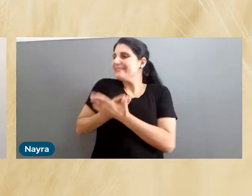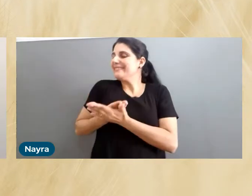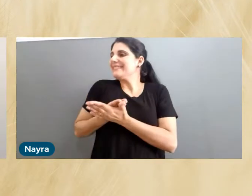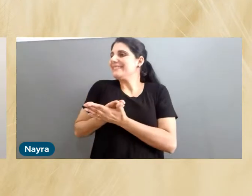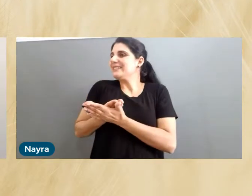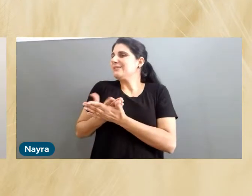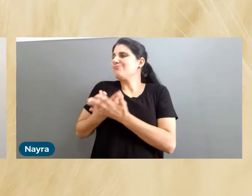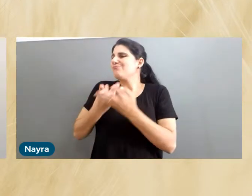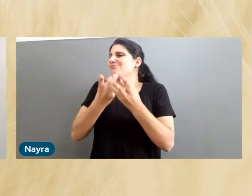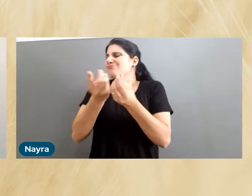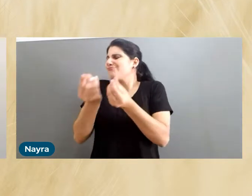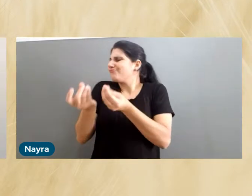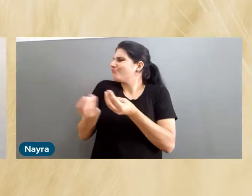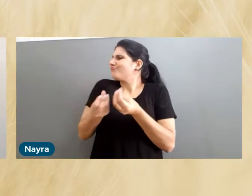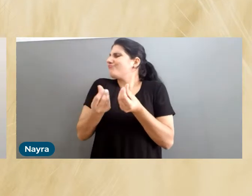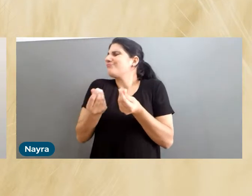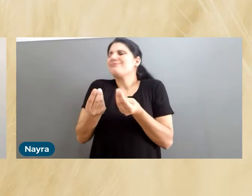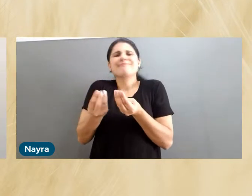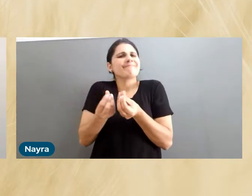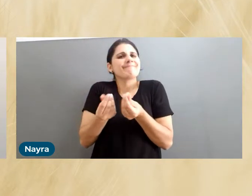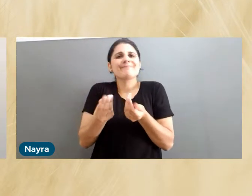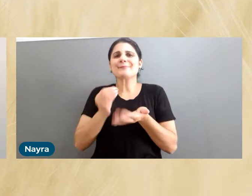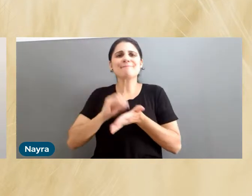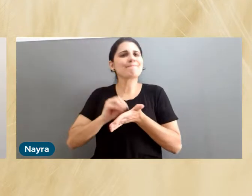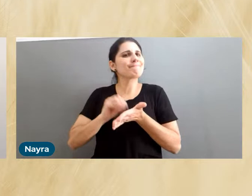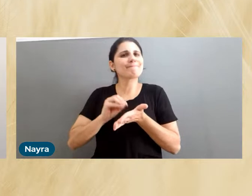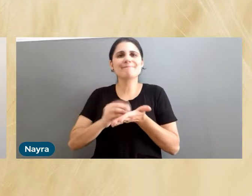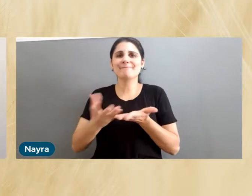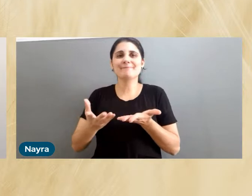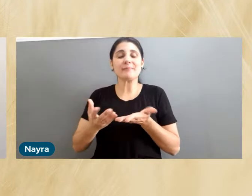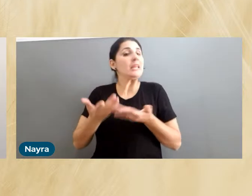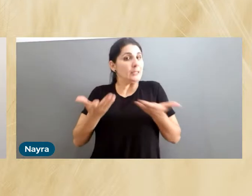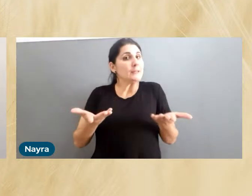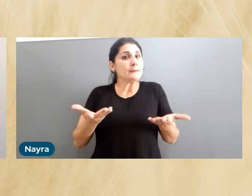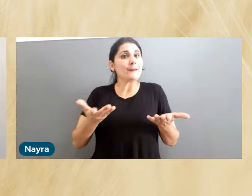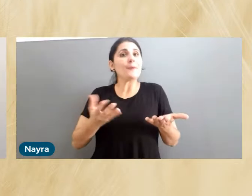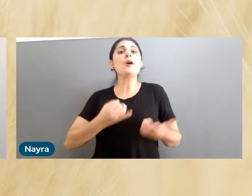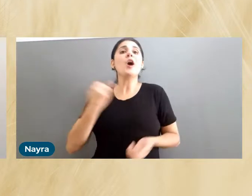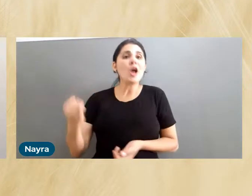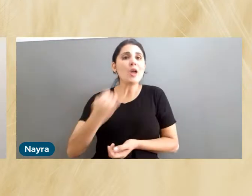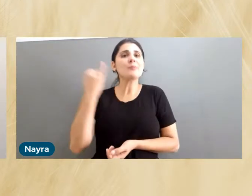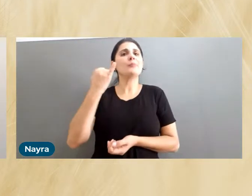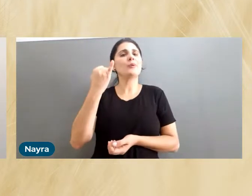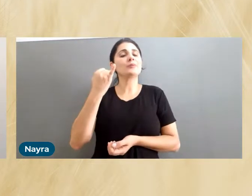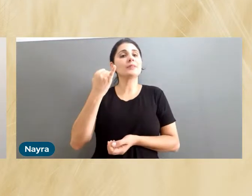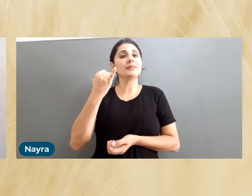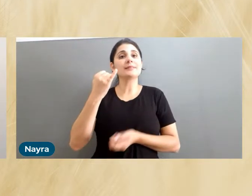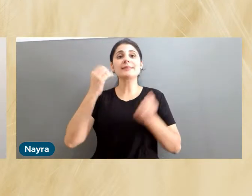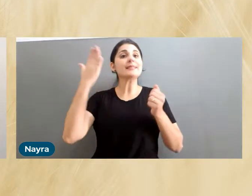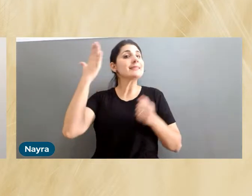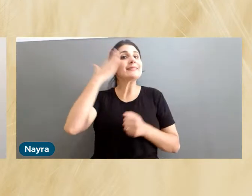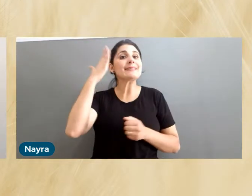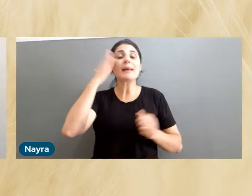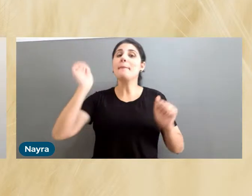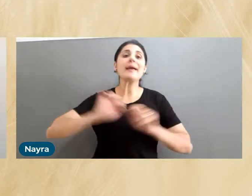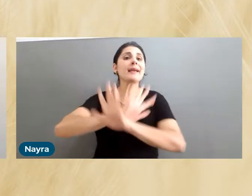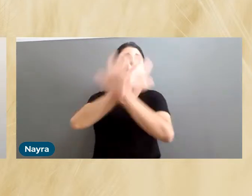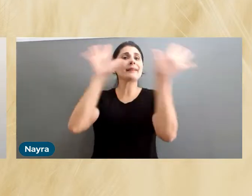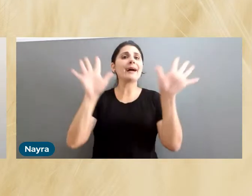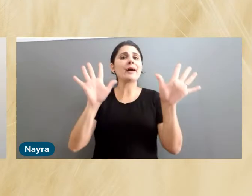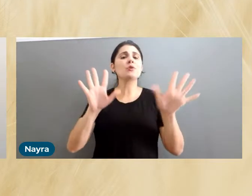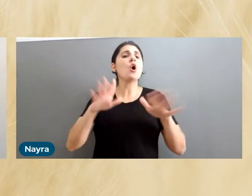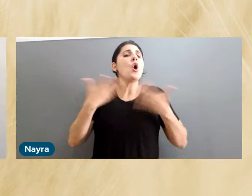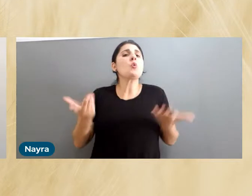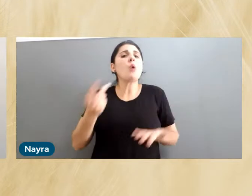convivem diariamente com ele. Por isso é importante que nós tenhamos essa noção de aonde estão os nossos